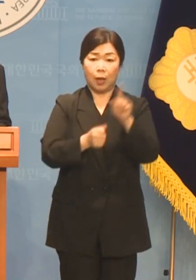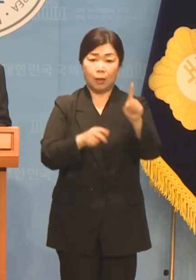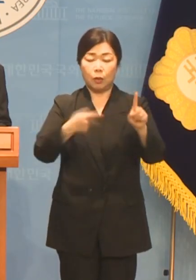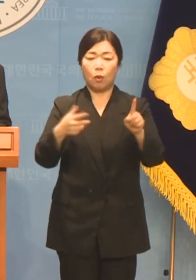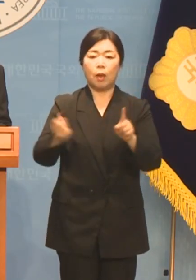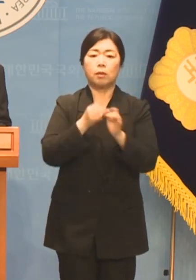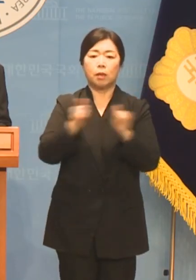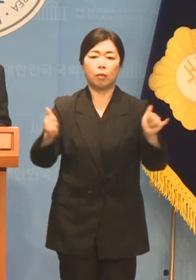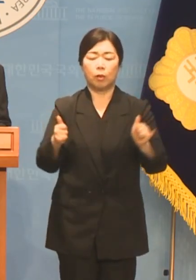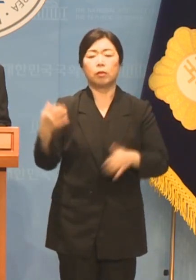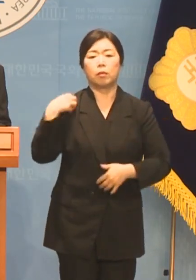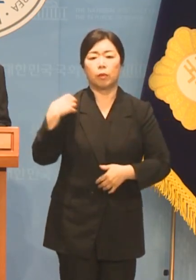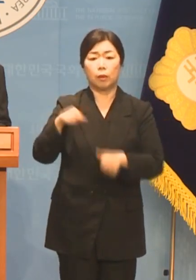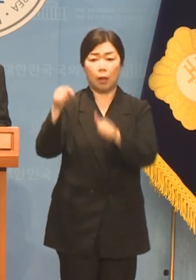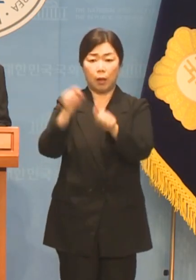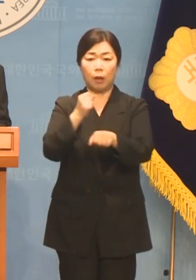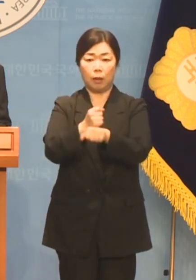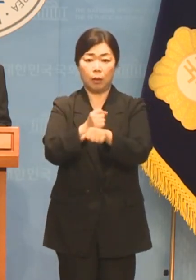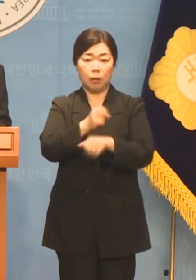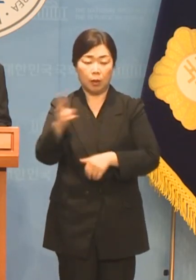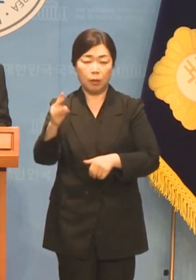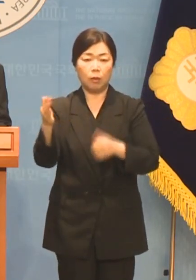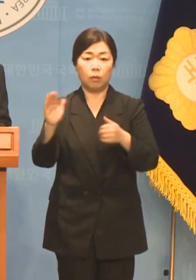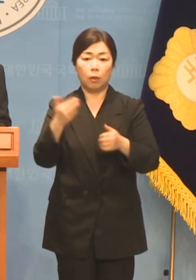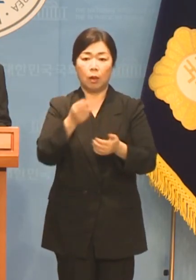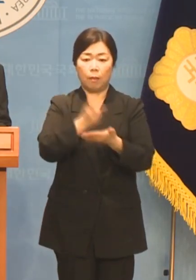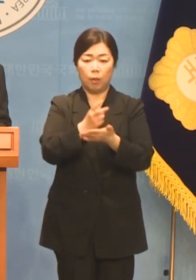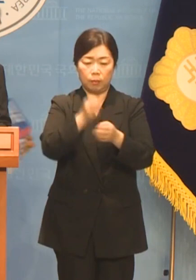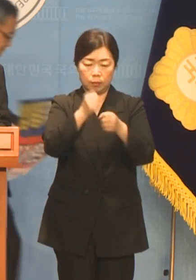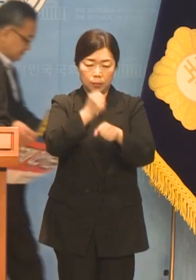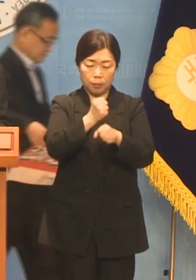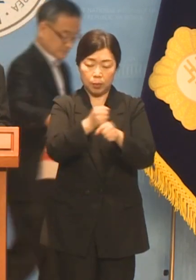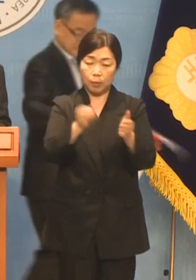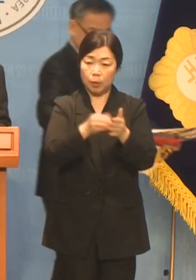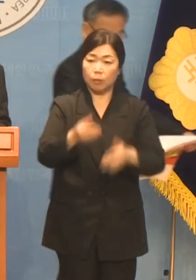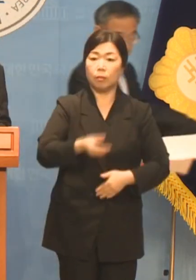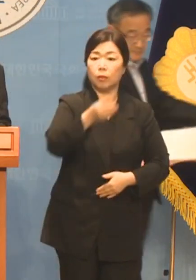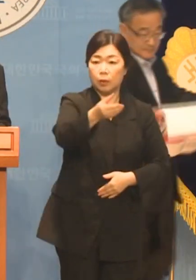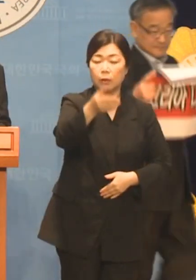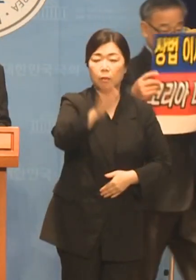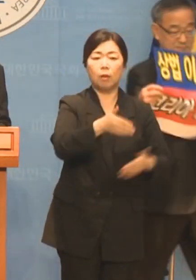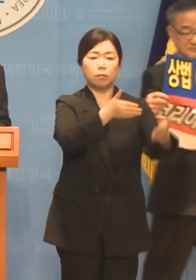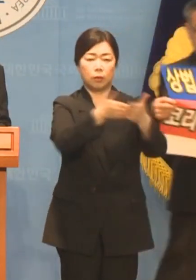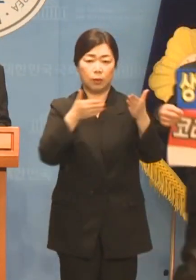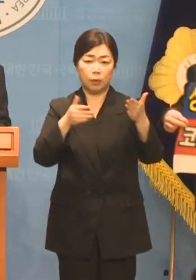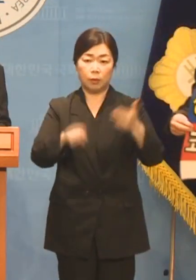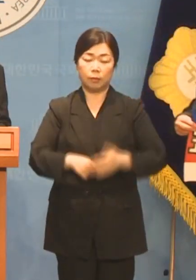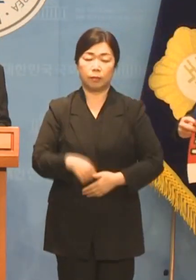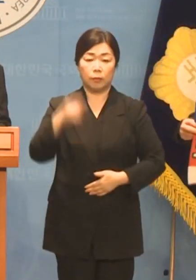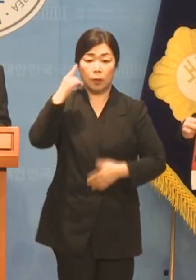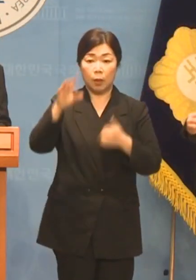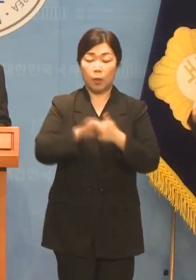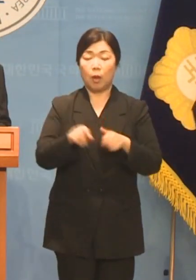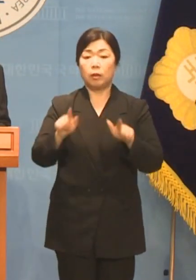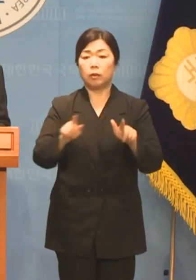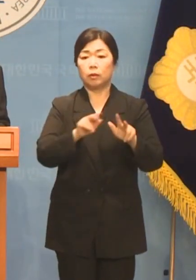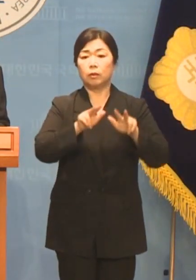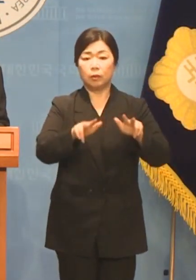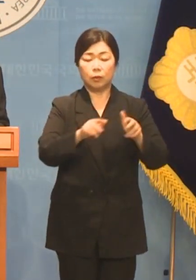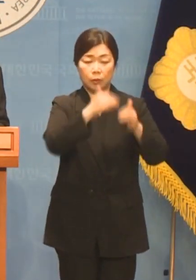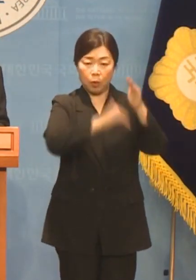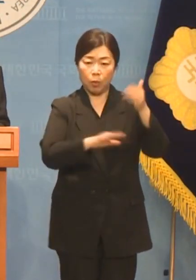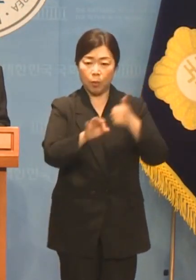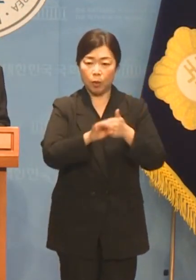상법 개정안에 대해 거부권을 행사했습니다. 한 권한대행은 이 법안이 일반 주주 보호에 역행하고 국가